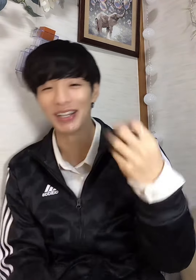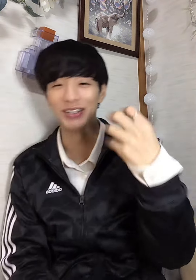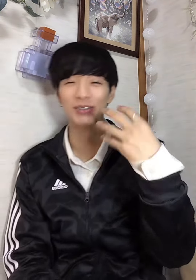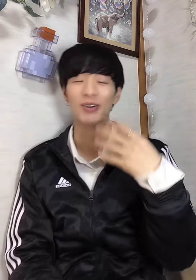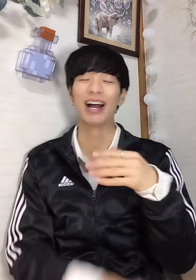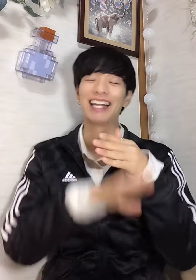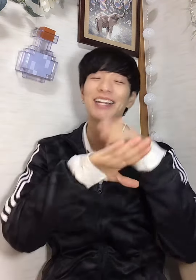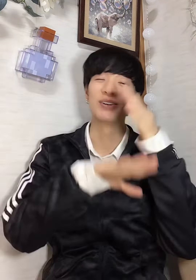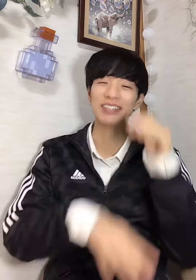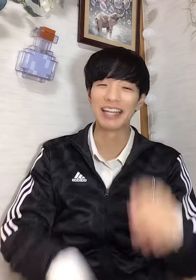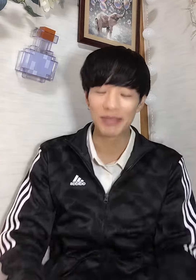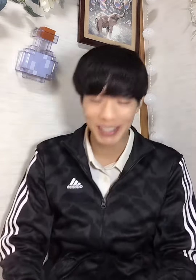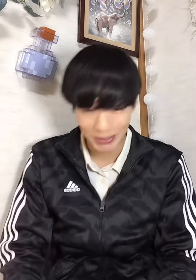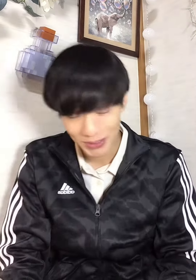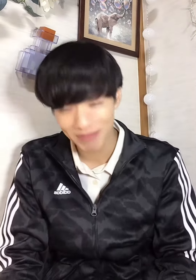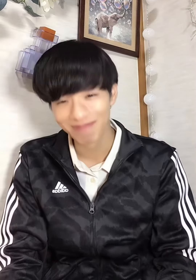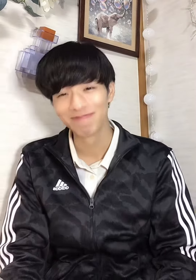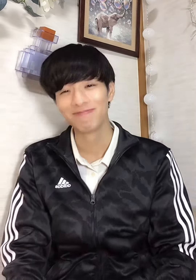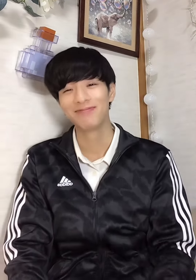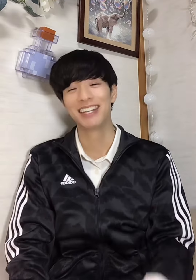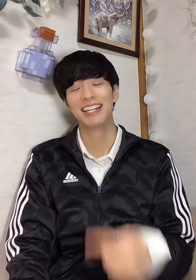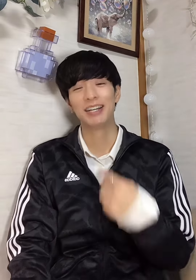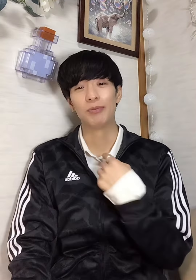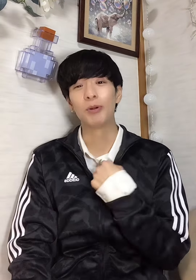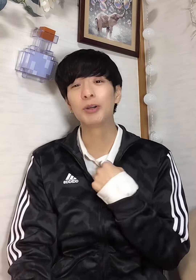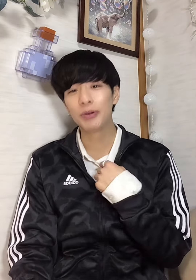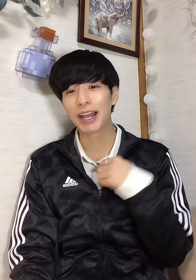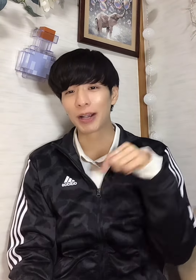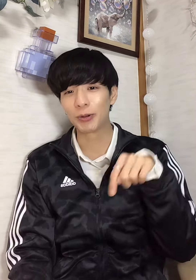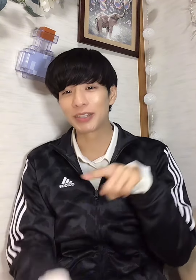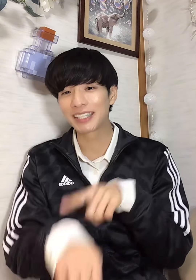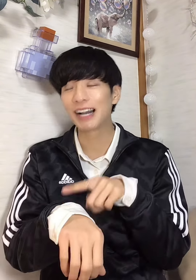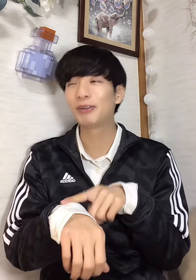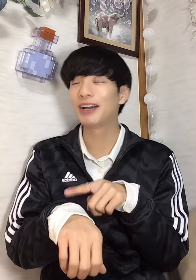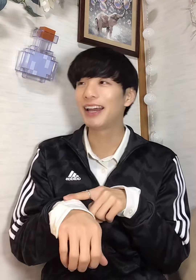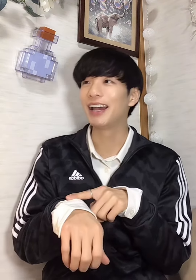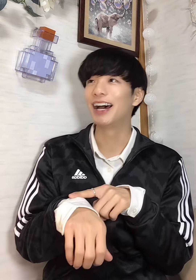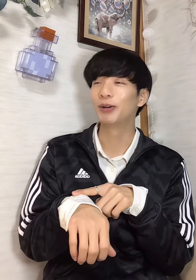ていう。ありがとうございます。僕もね、この時間はね、